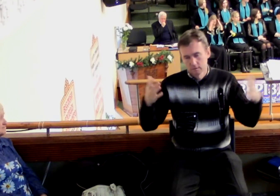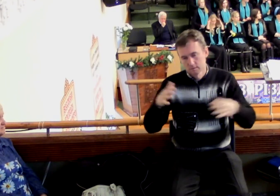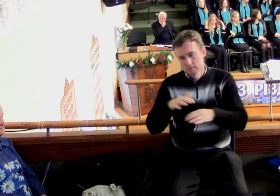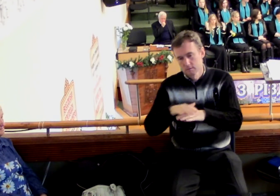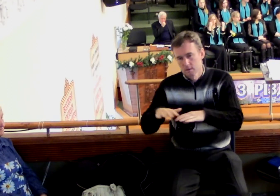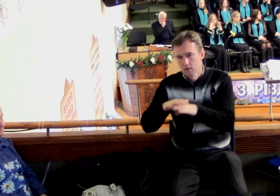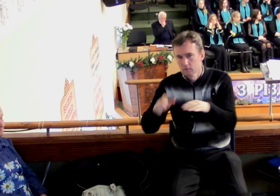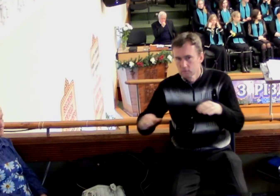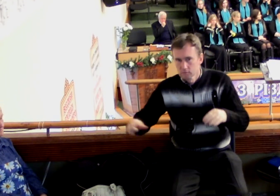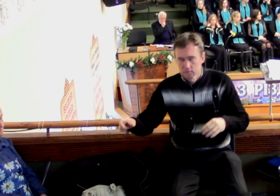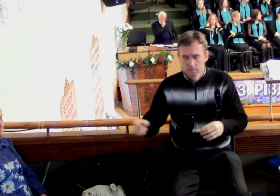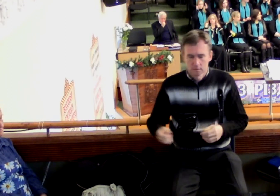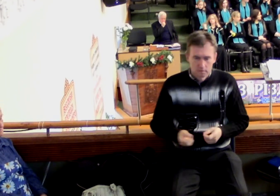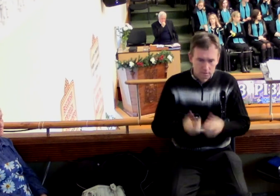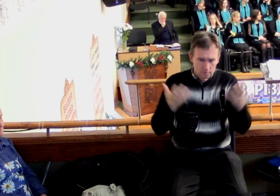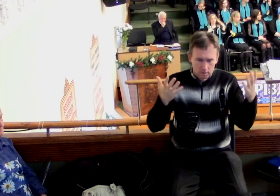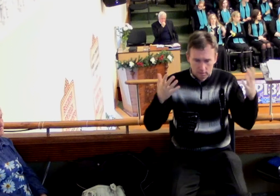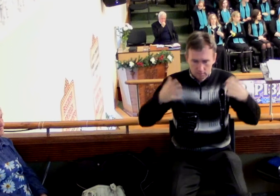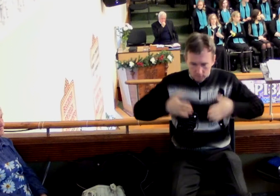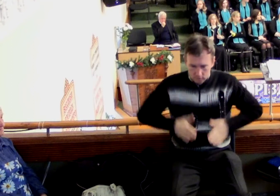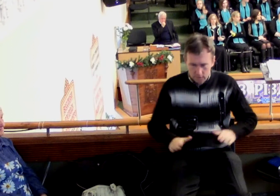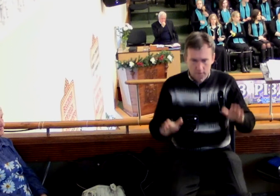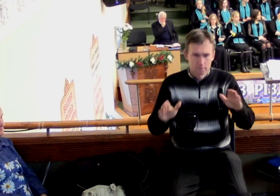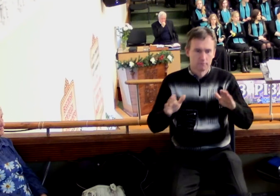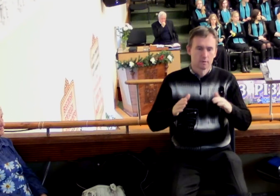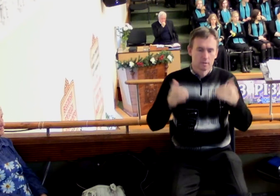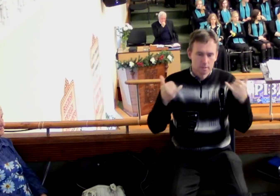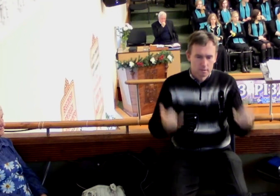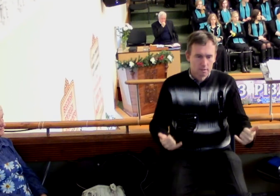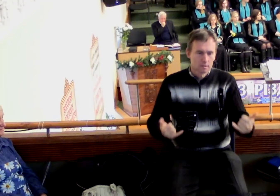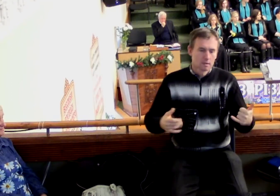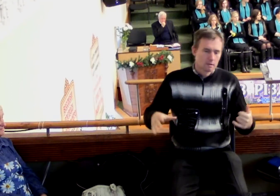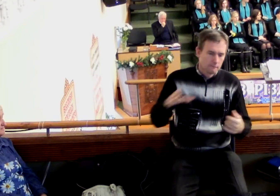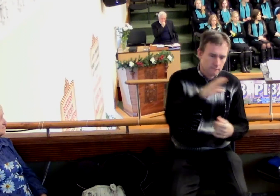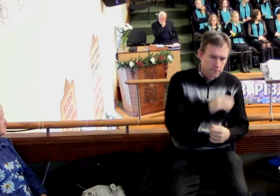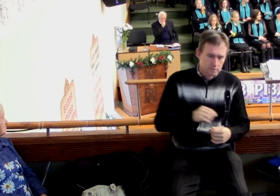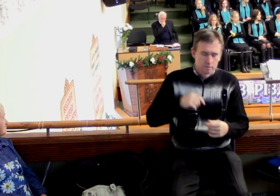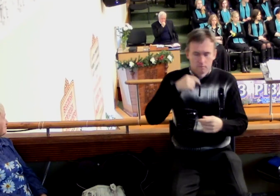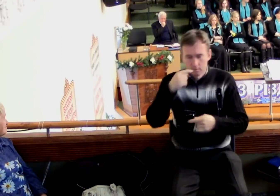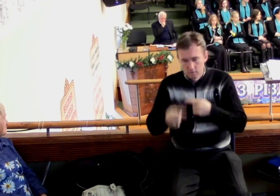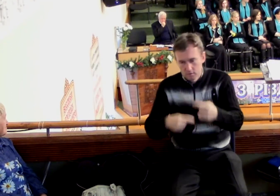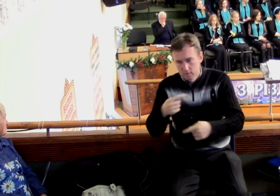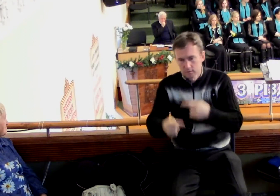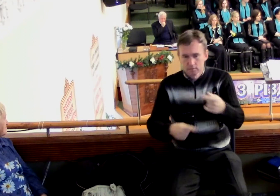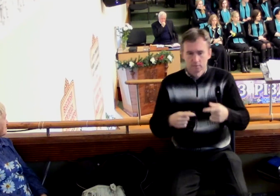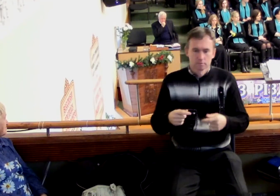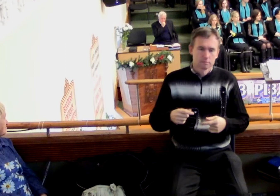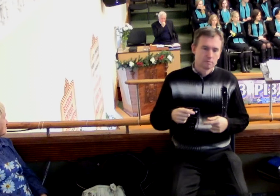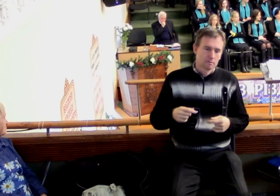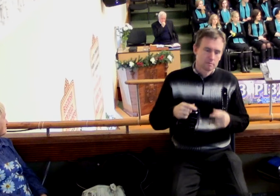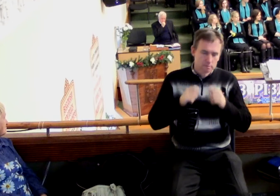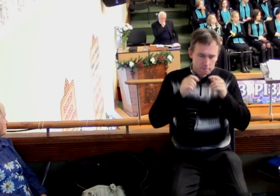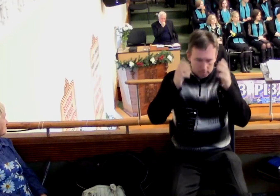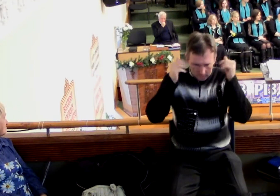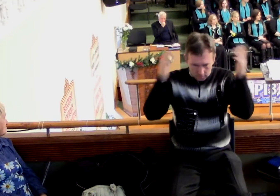народы светлый праздник Рождества, и отныне во все роды славят дар